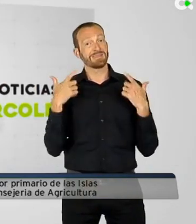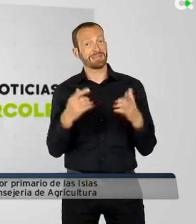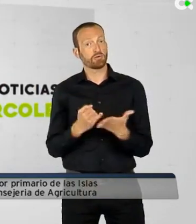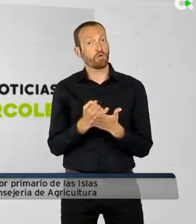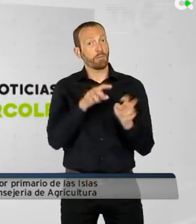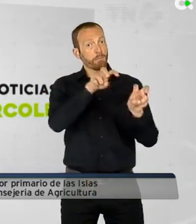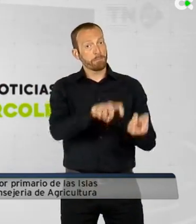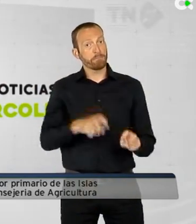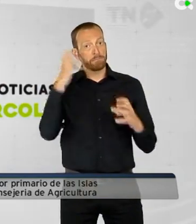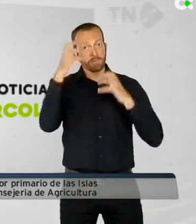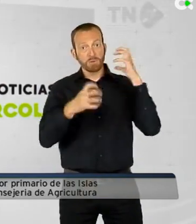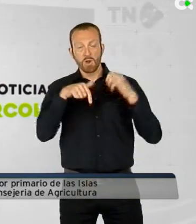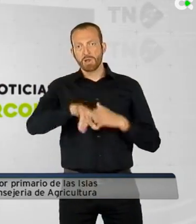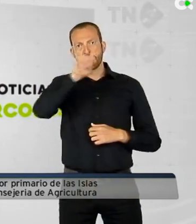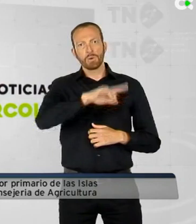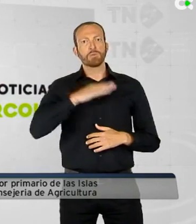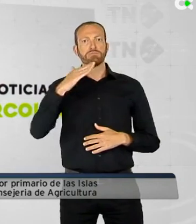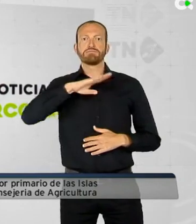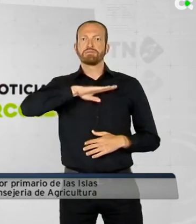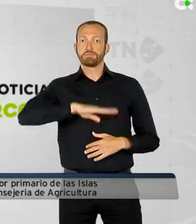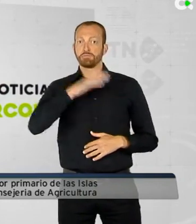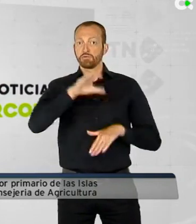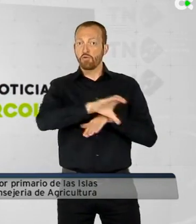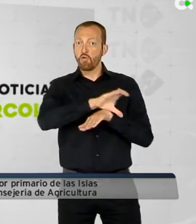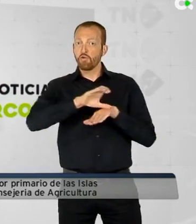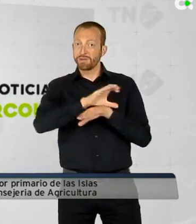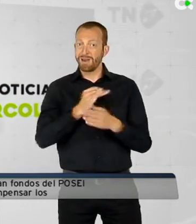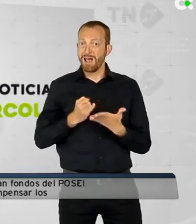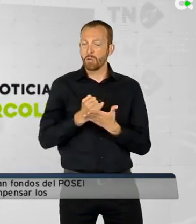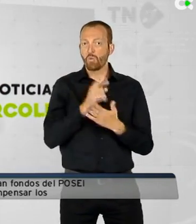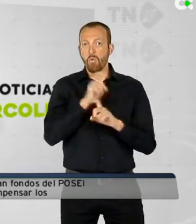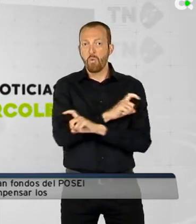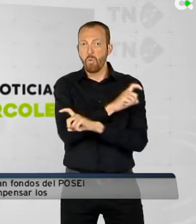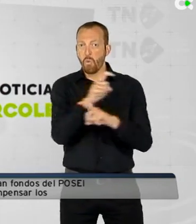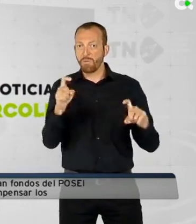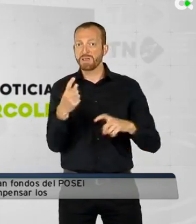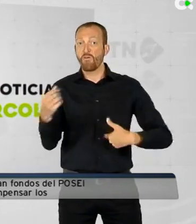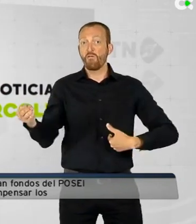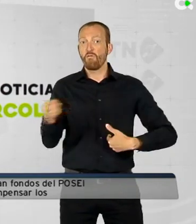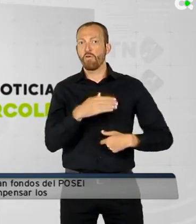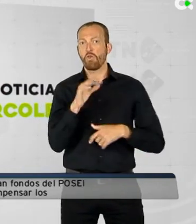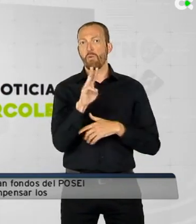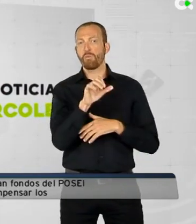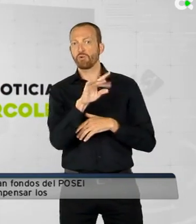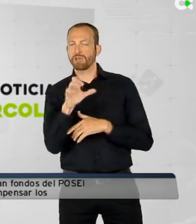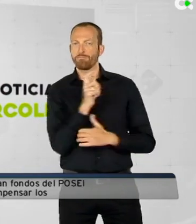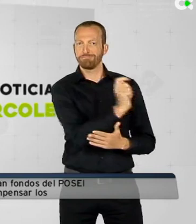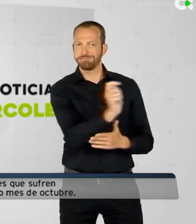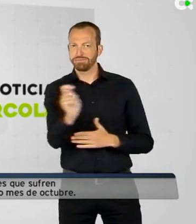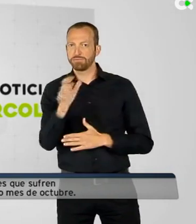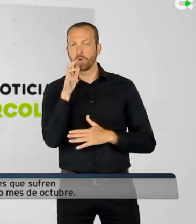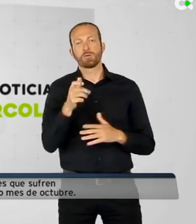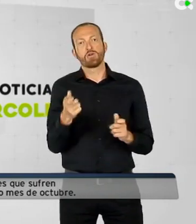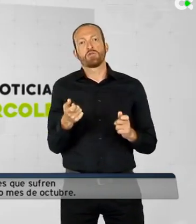Respiro para el sector primario de las islas tras anunciar la consejera de Agricultura que se adelantan los fondos del POSEI para compensar